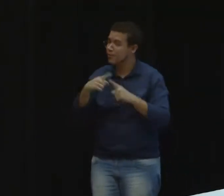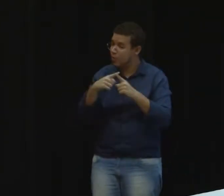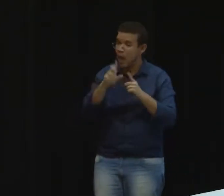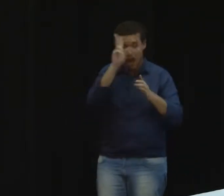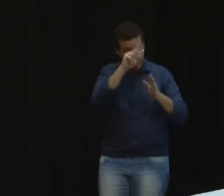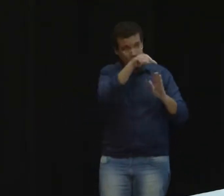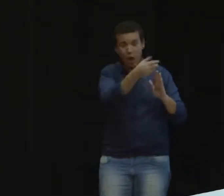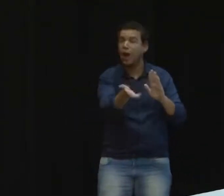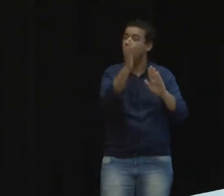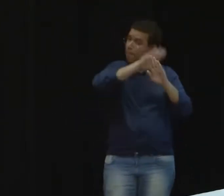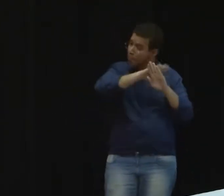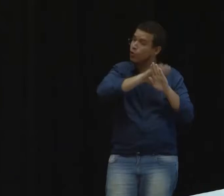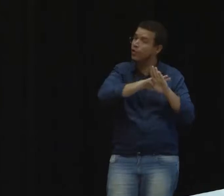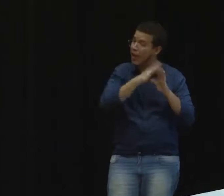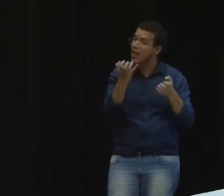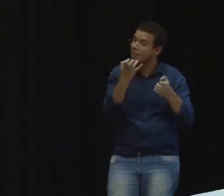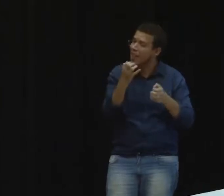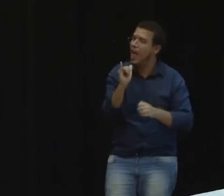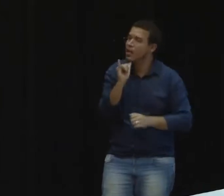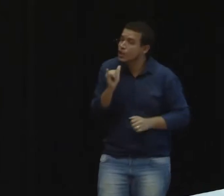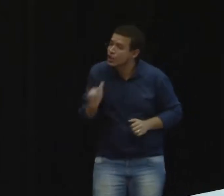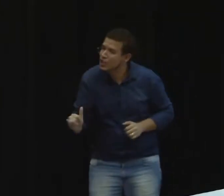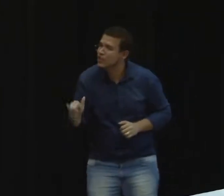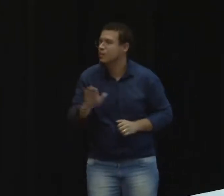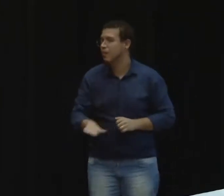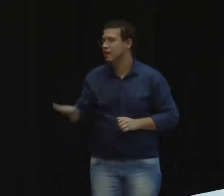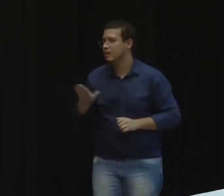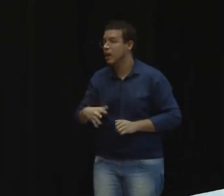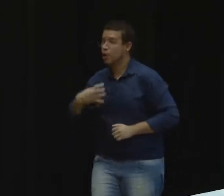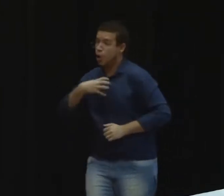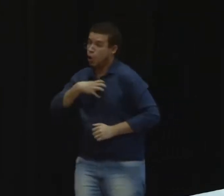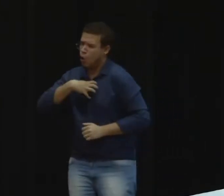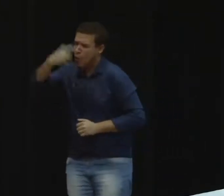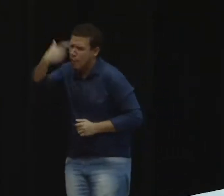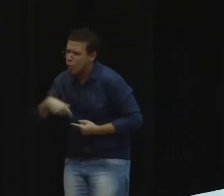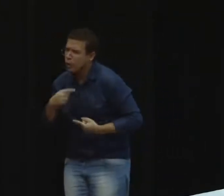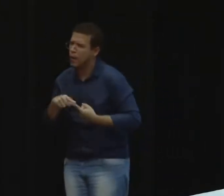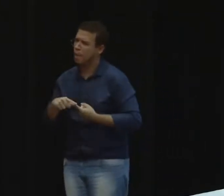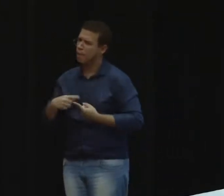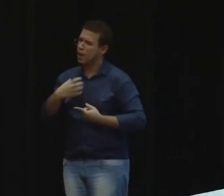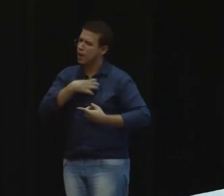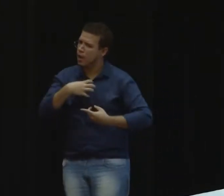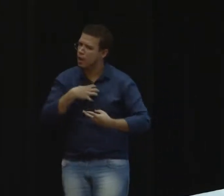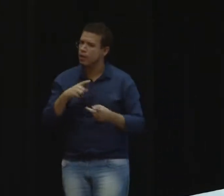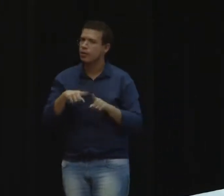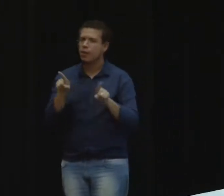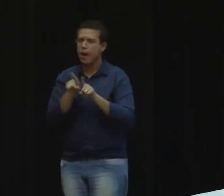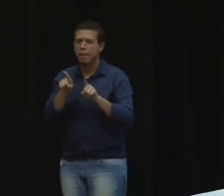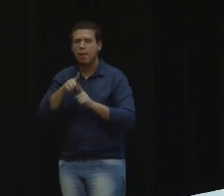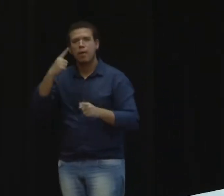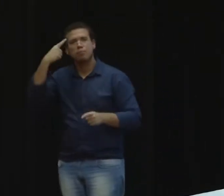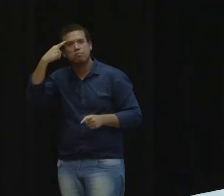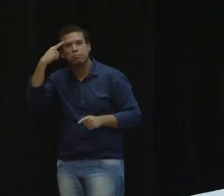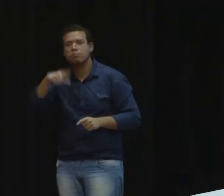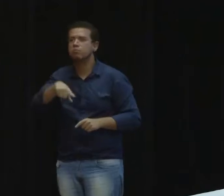havia um intuito também de provocar uma orientação, não só narrar histórias, mas ensinar sobre